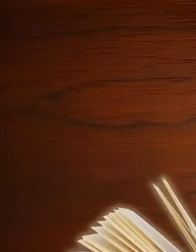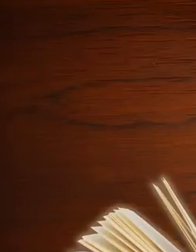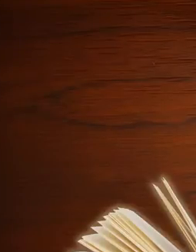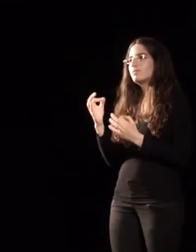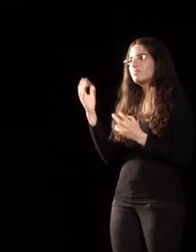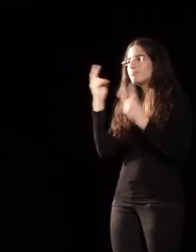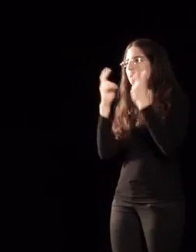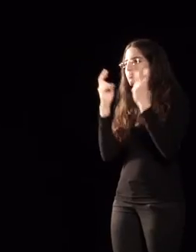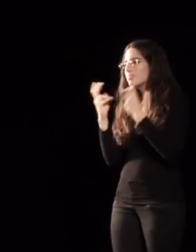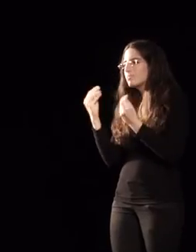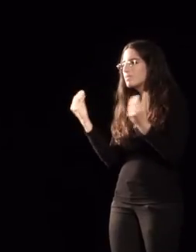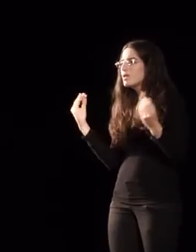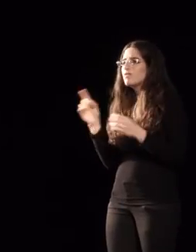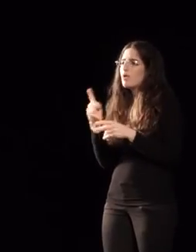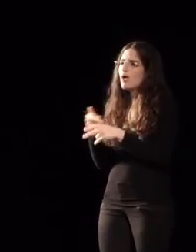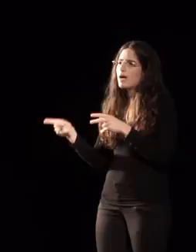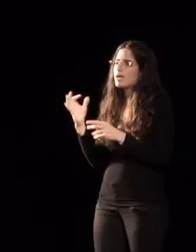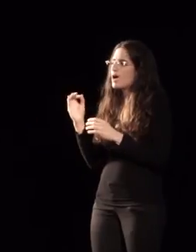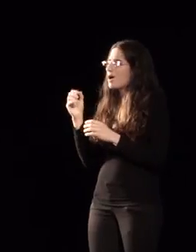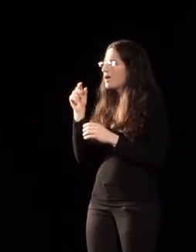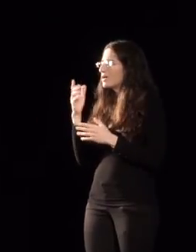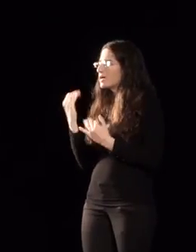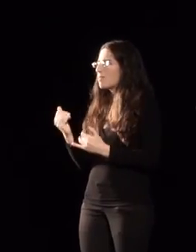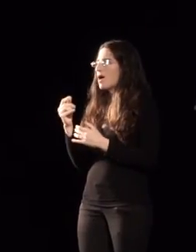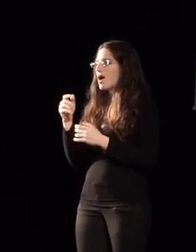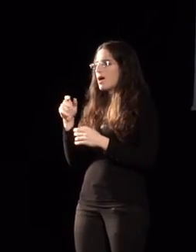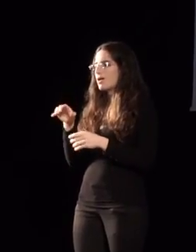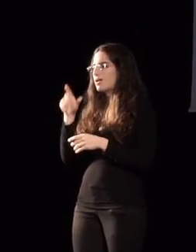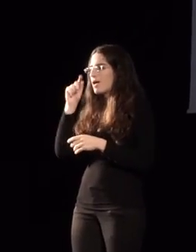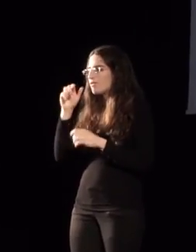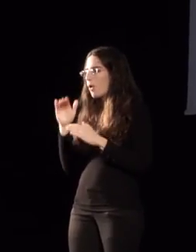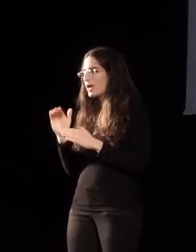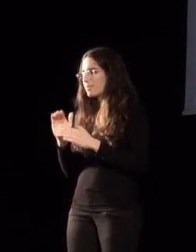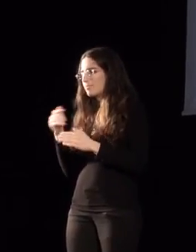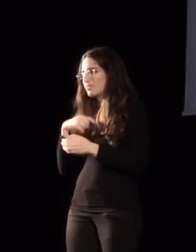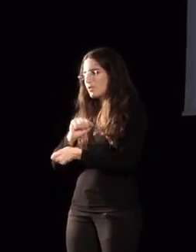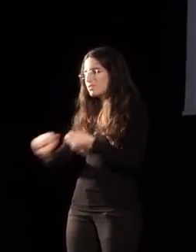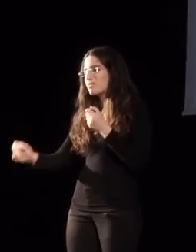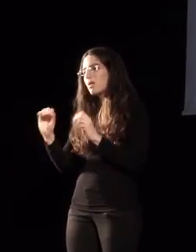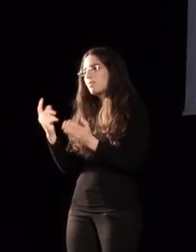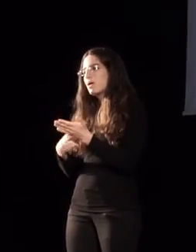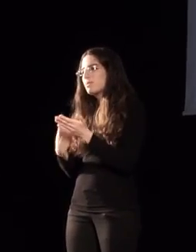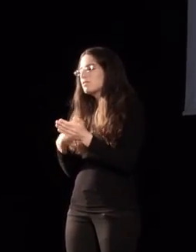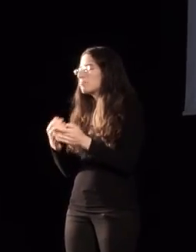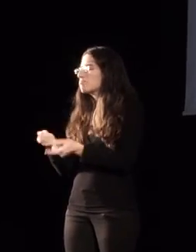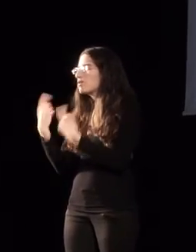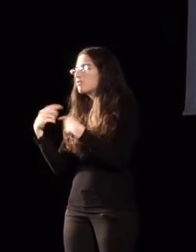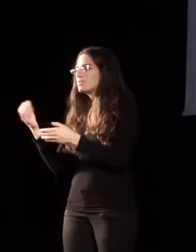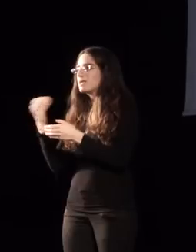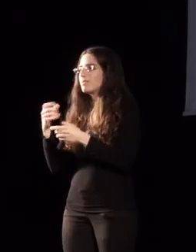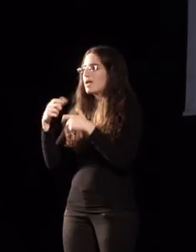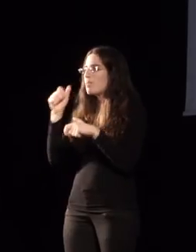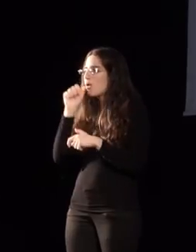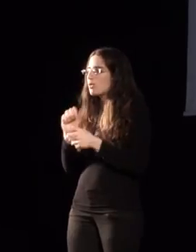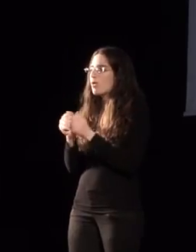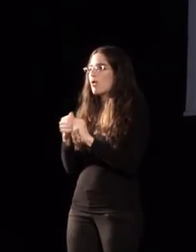מידע, ואגב זה לא חייב להיות מידע רק לגבי כמה אפרוחים בורסים, הרבה פעמים דווקא המידע שיותר עוזר זה מידע מאיפה משיגים חלבון, או טבעונות זה יקר